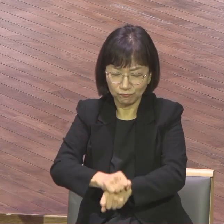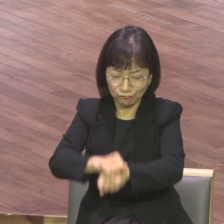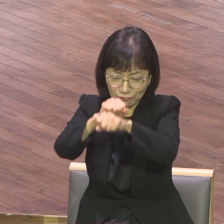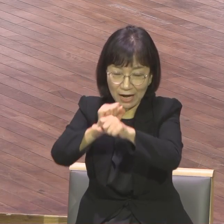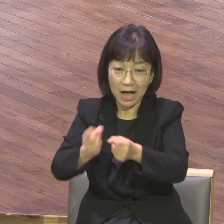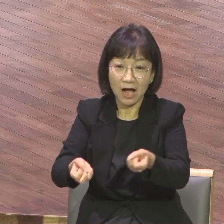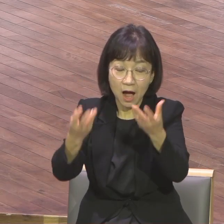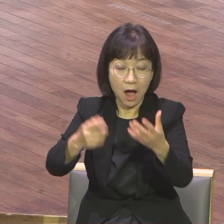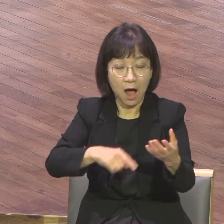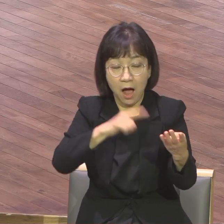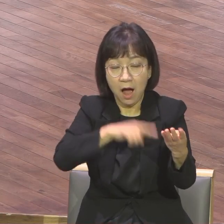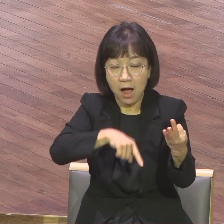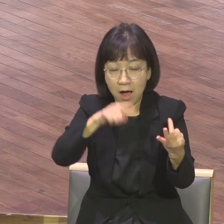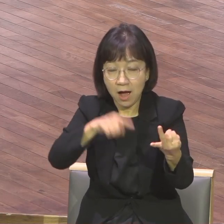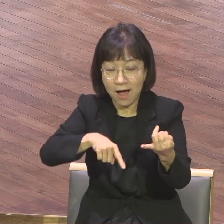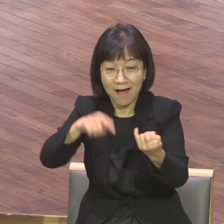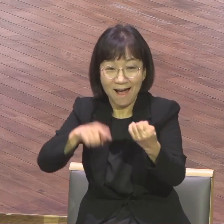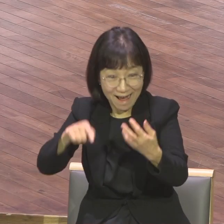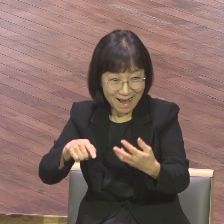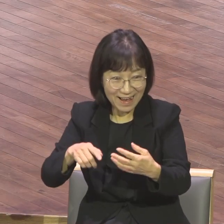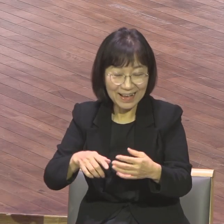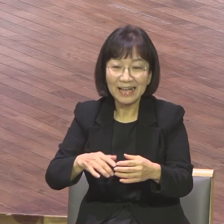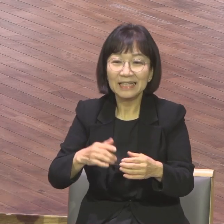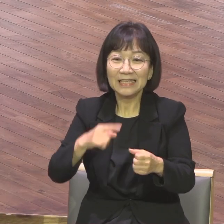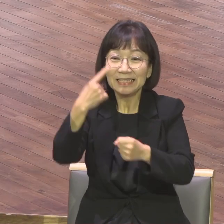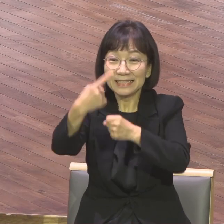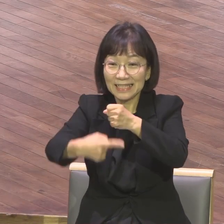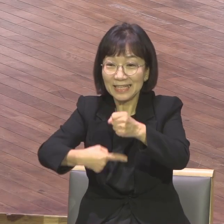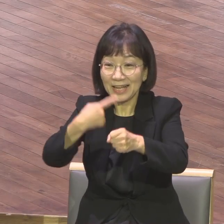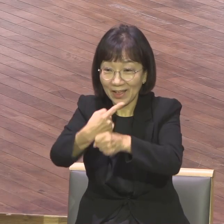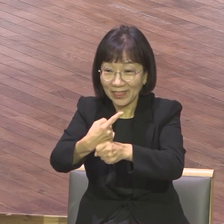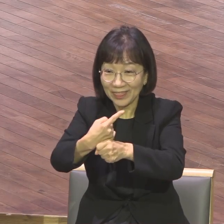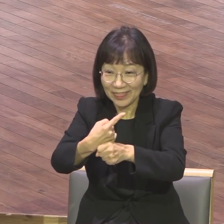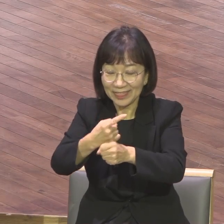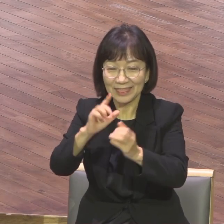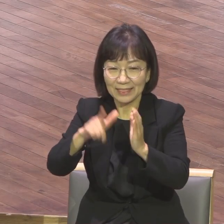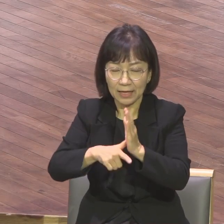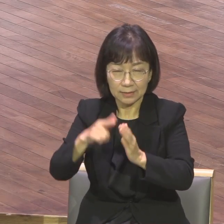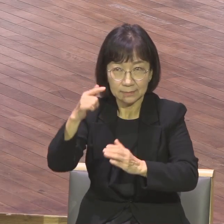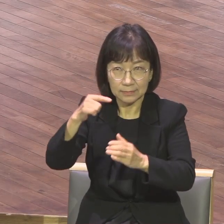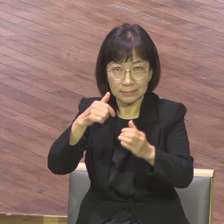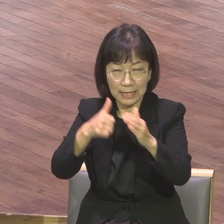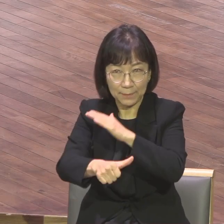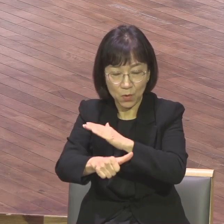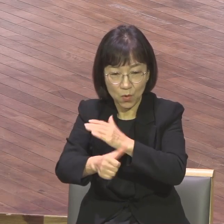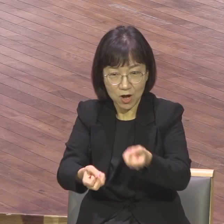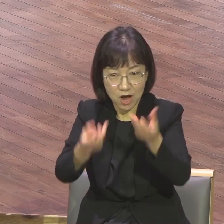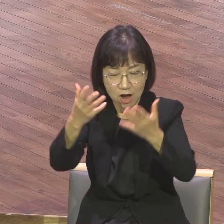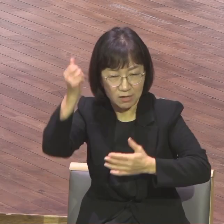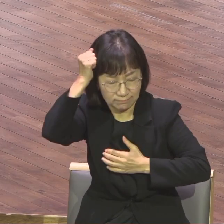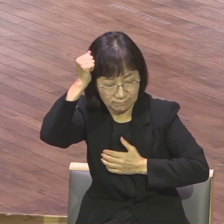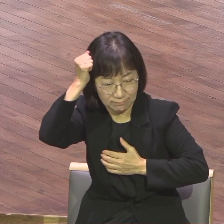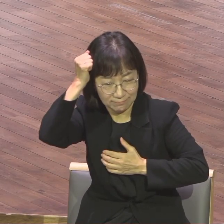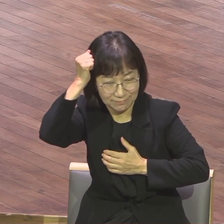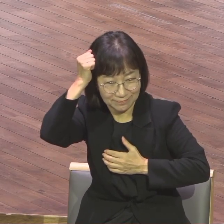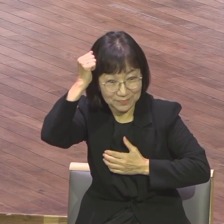이 절기들을 1년 동안에 그렇게 진행되는 대표적인 절기인데